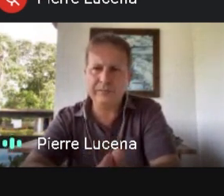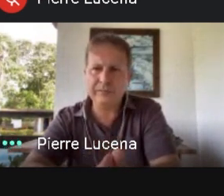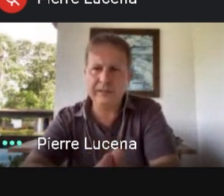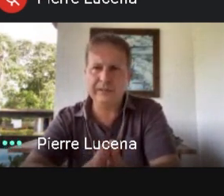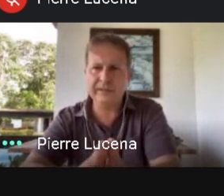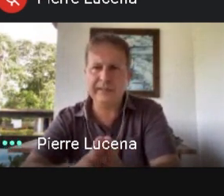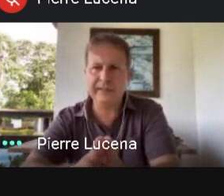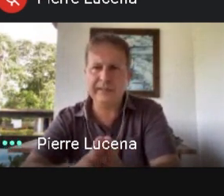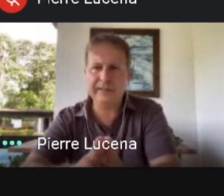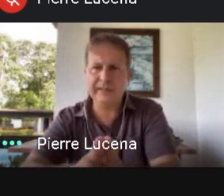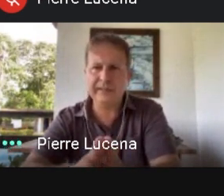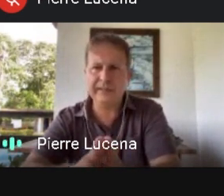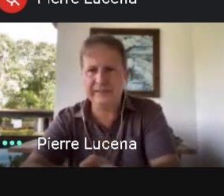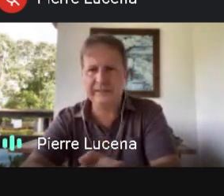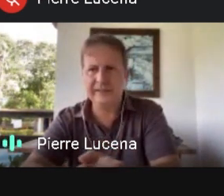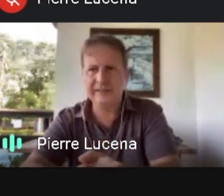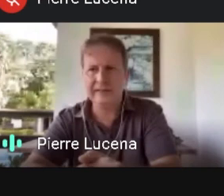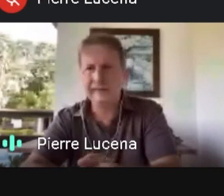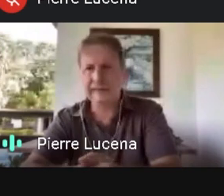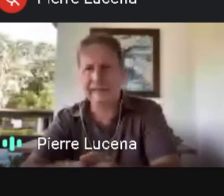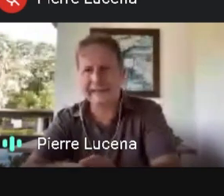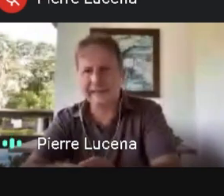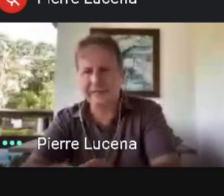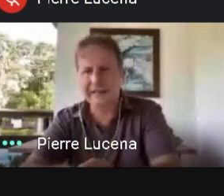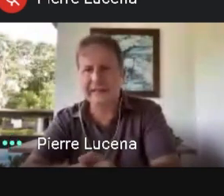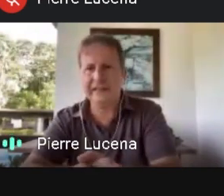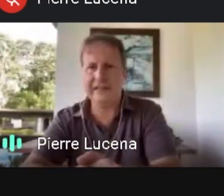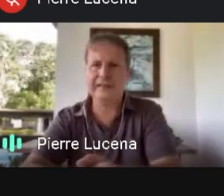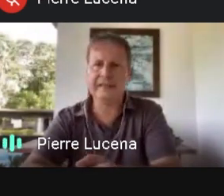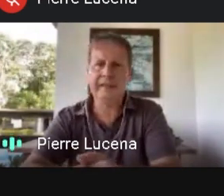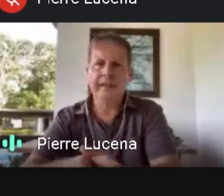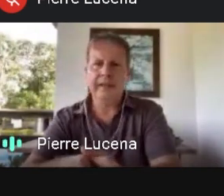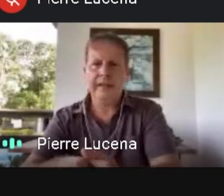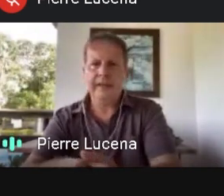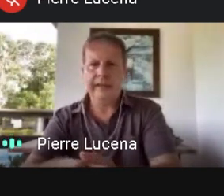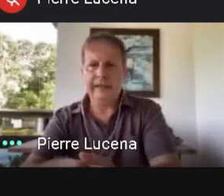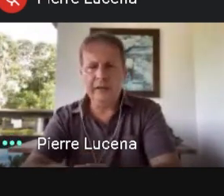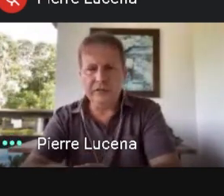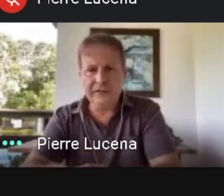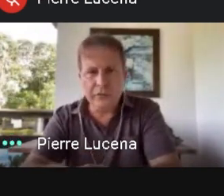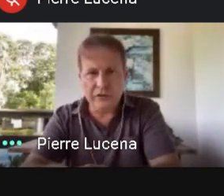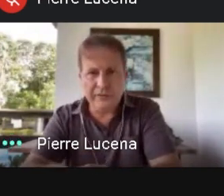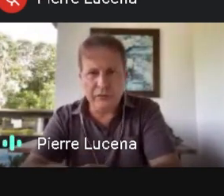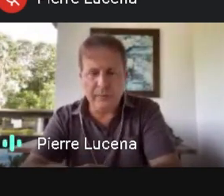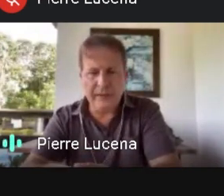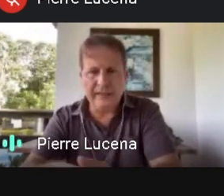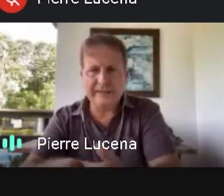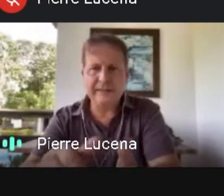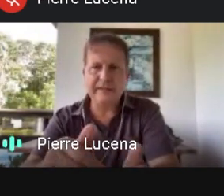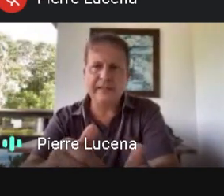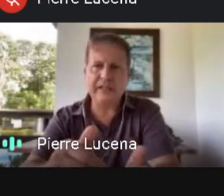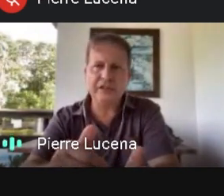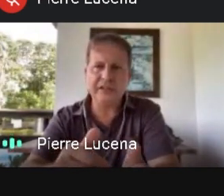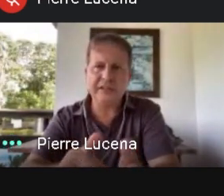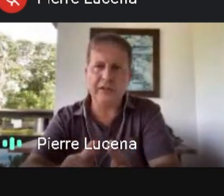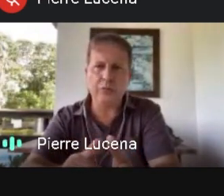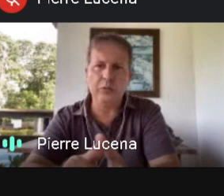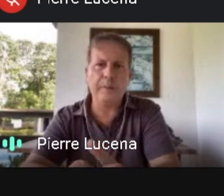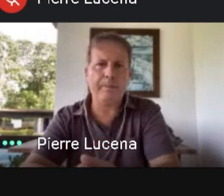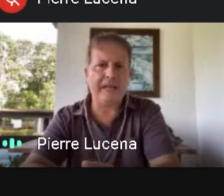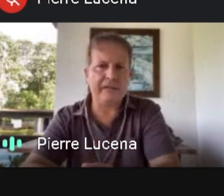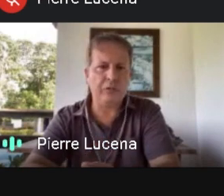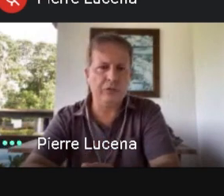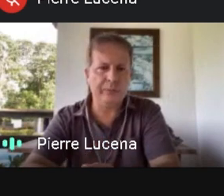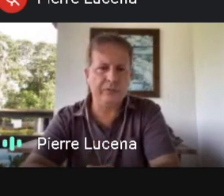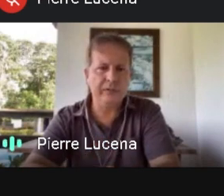salarial, né, de cada setor desse, de cada atividade dessa, inclusive dos informais, e a